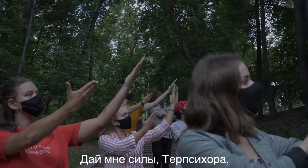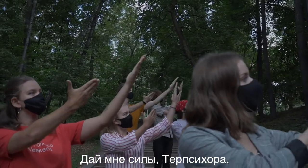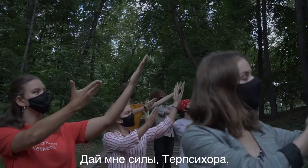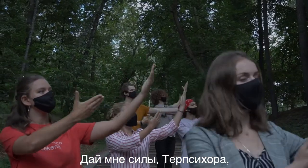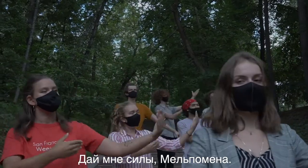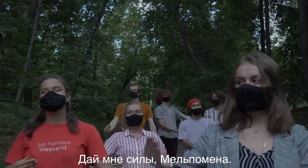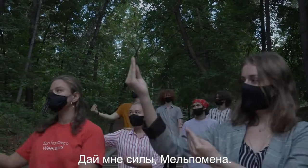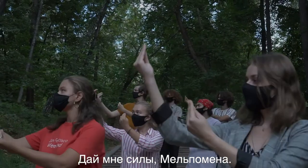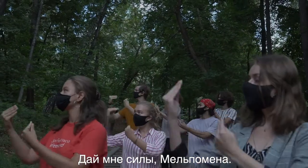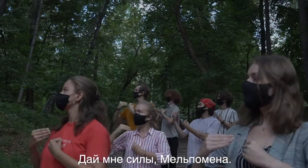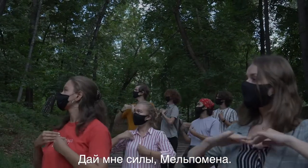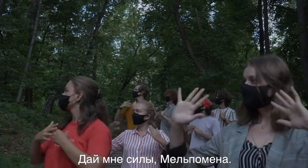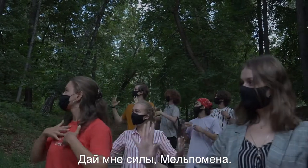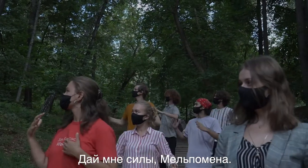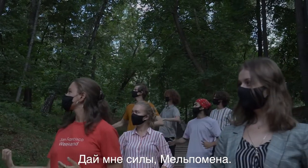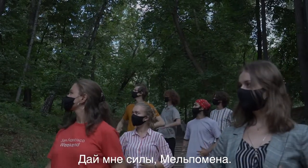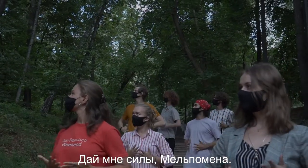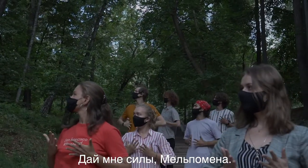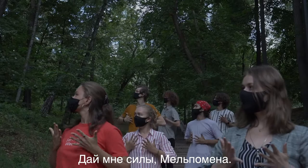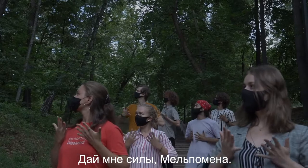Терпсихора, дай мне силы,